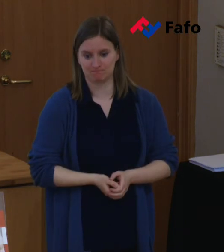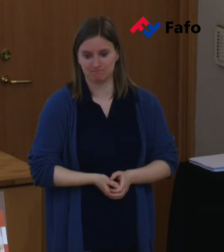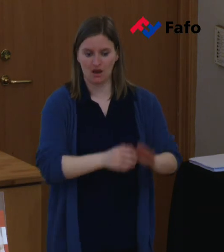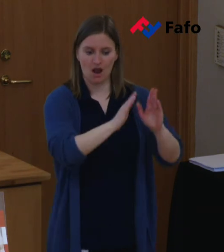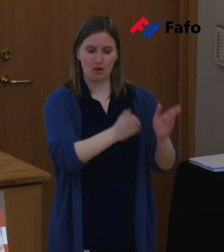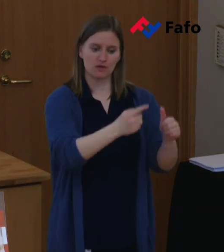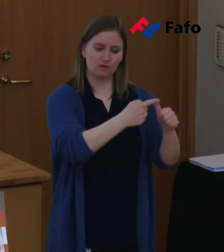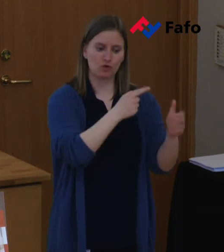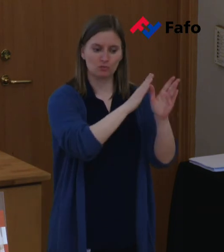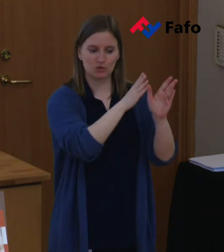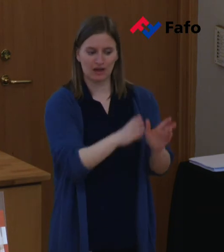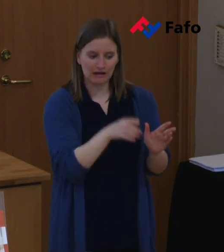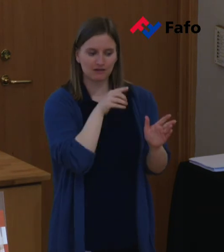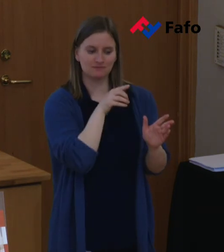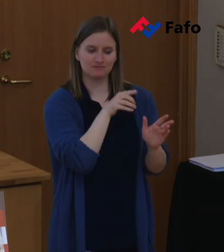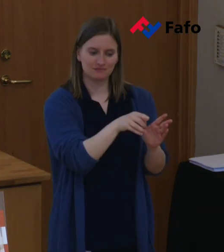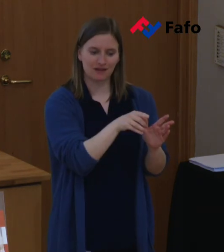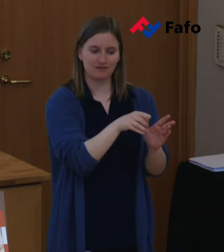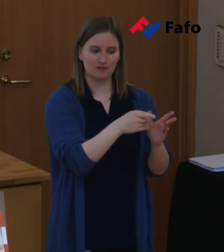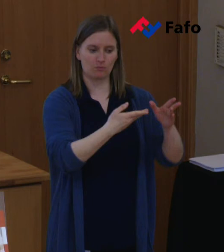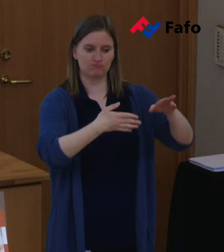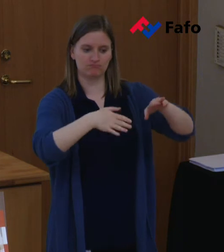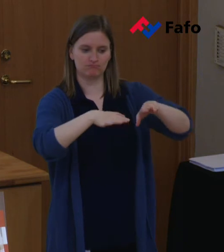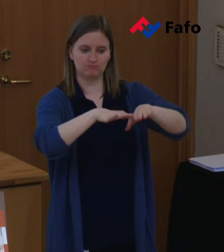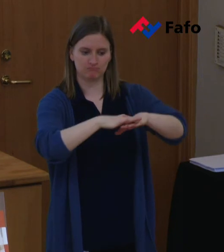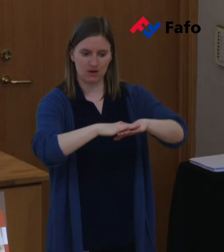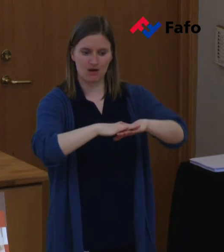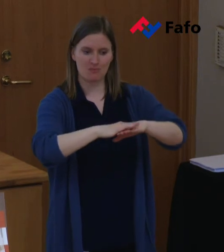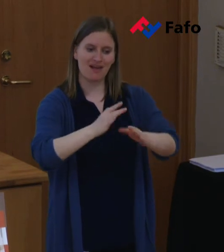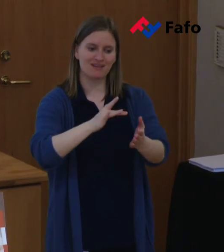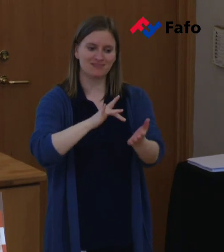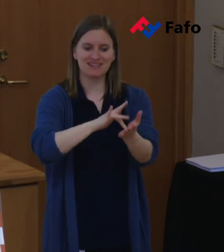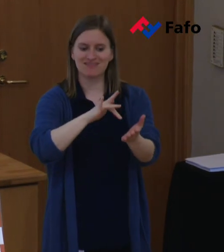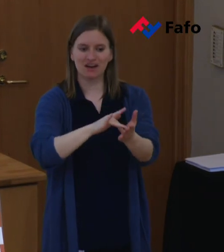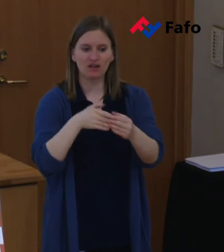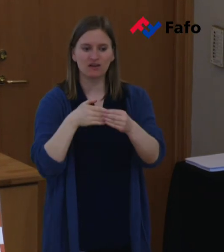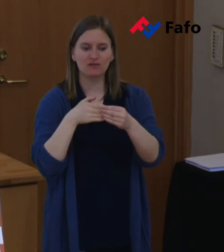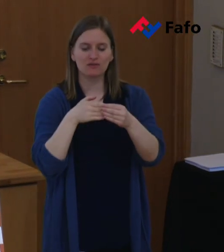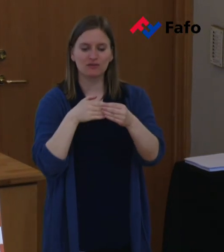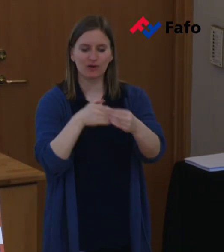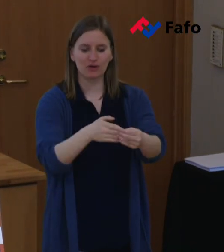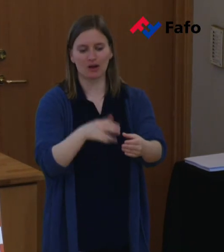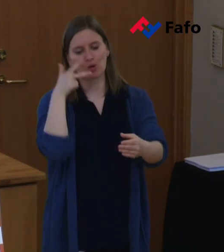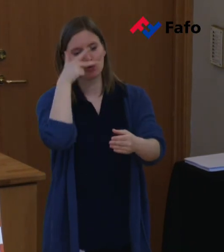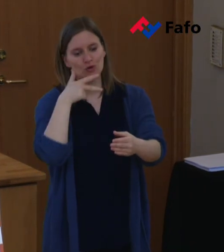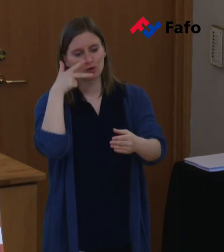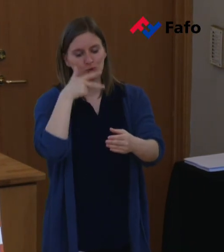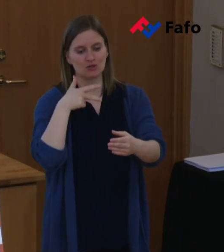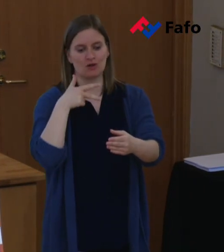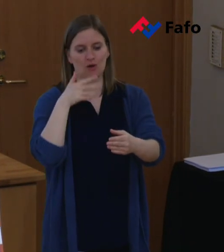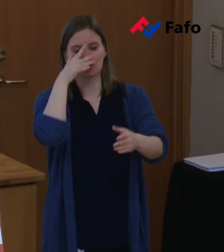Housing First-modellen, den veldig sammenfallende med sentrale føringer på rus- og